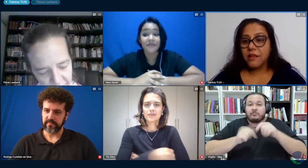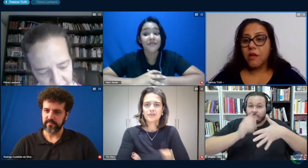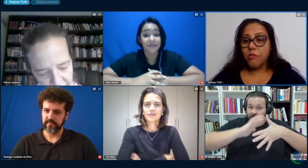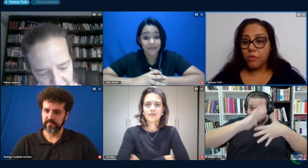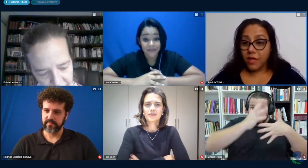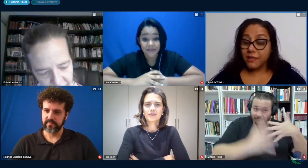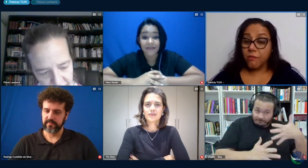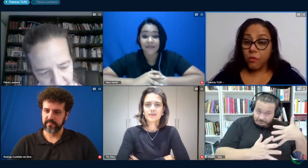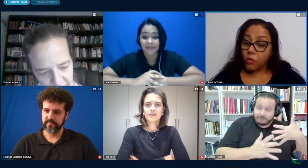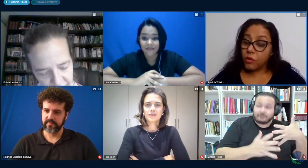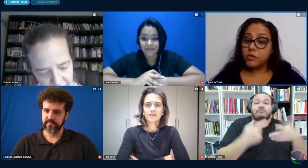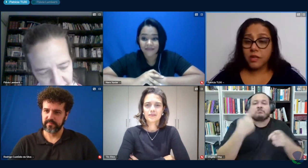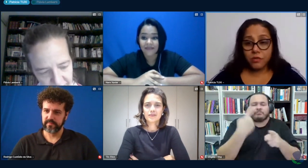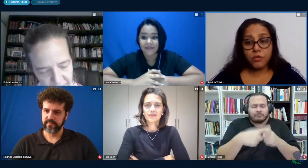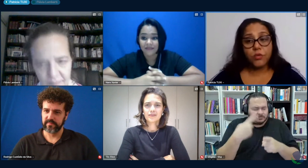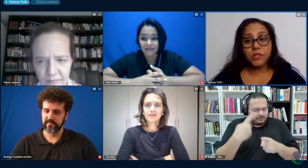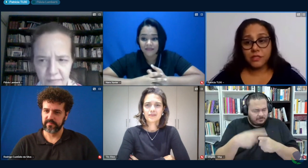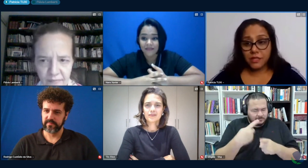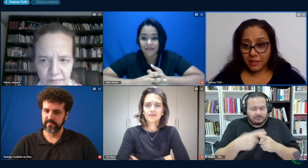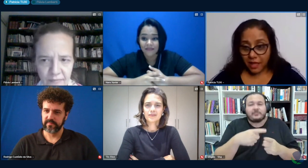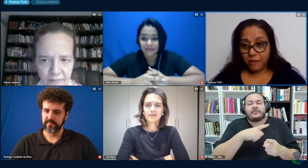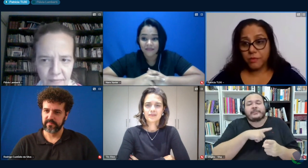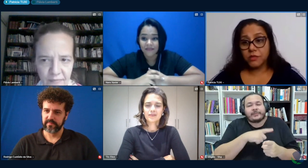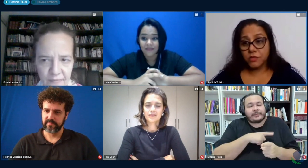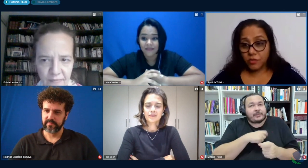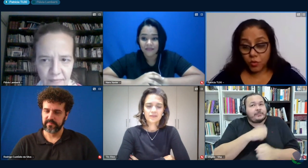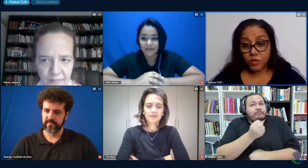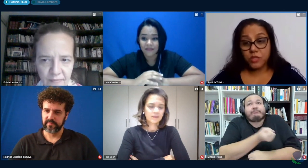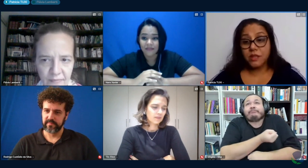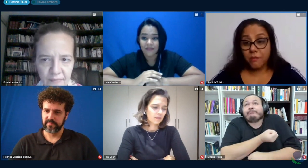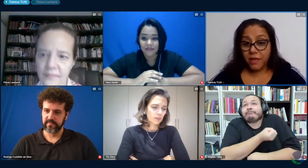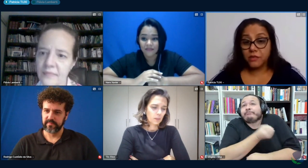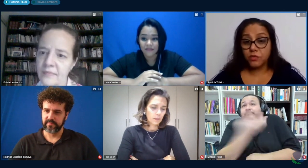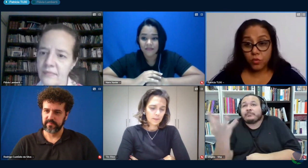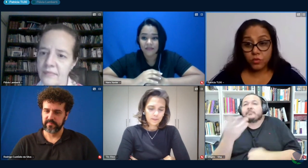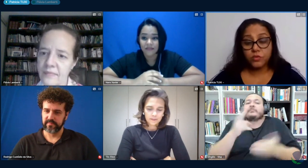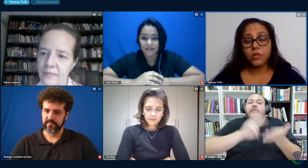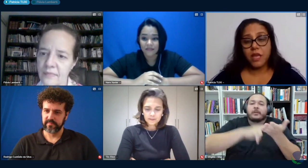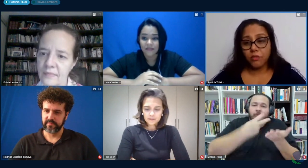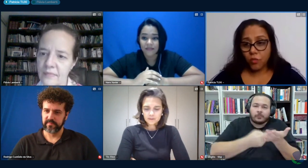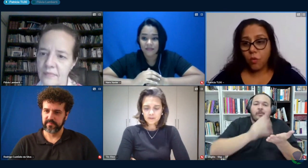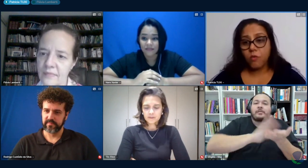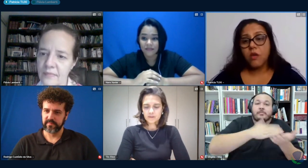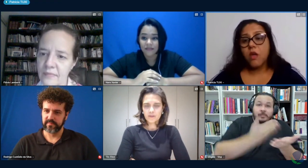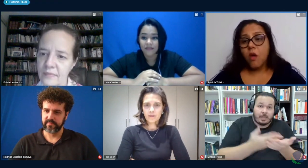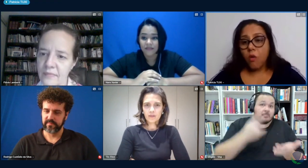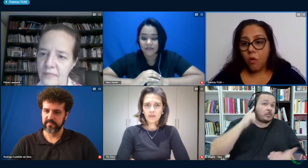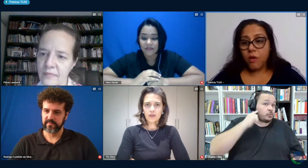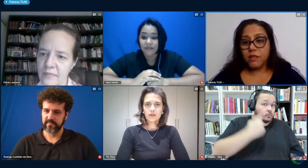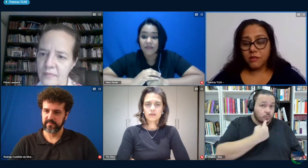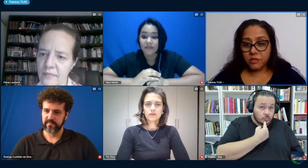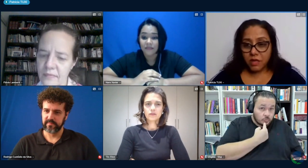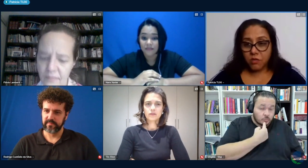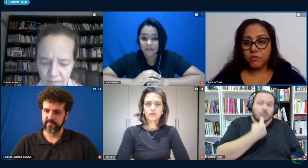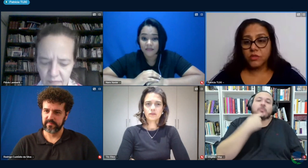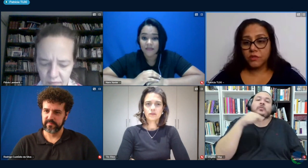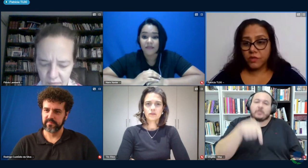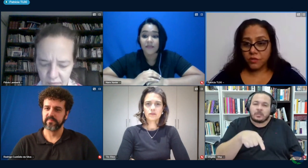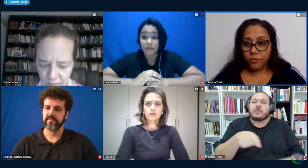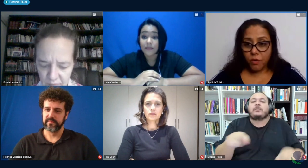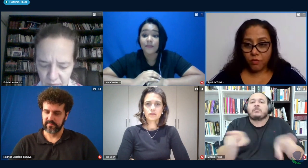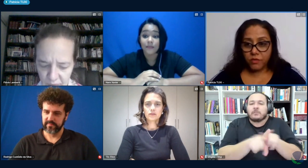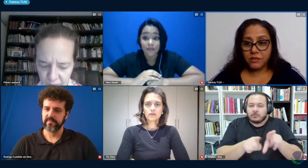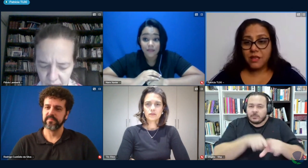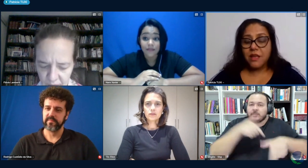sinais, porque tem muitos tradutores e intérpretes hoje também surdos que atuam com a tradução